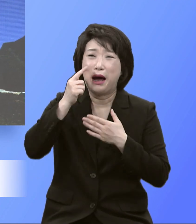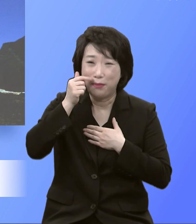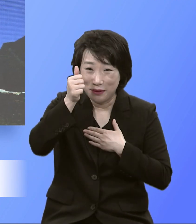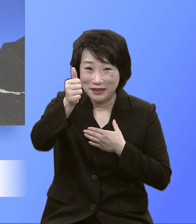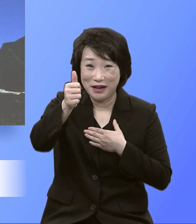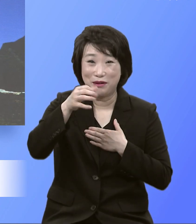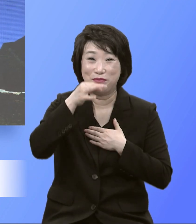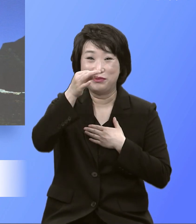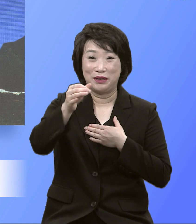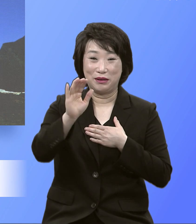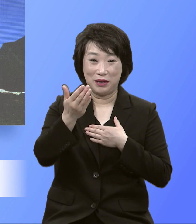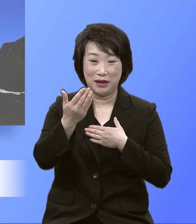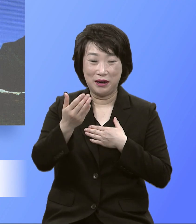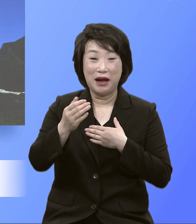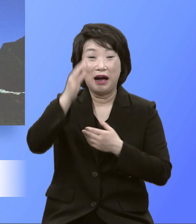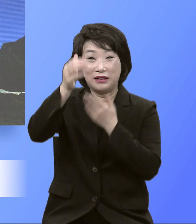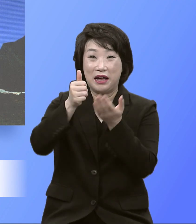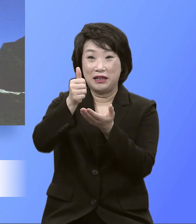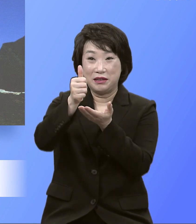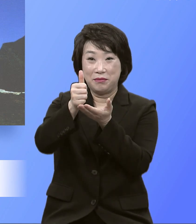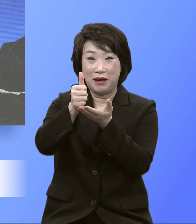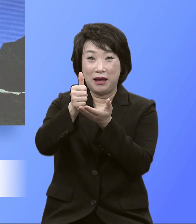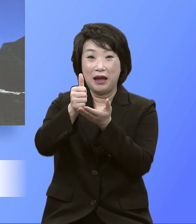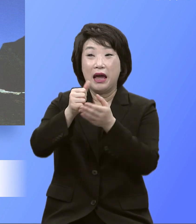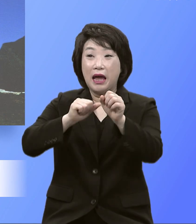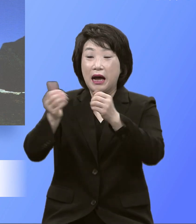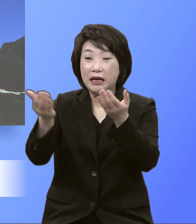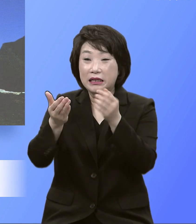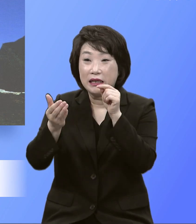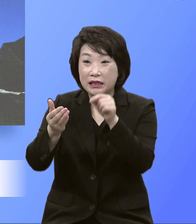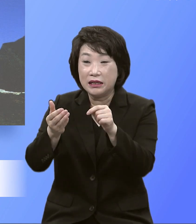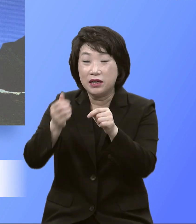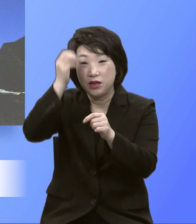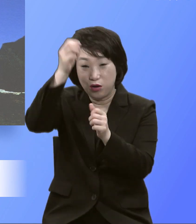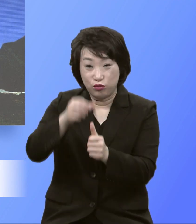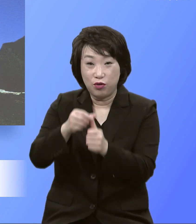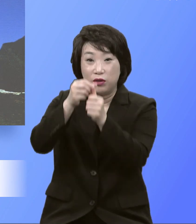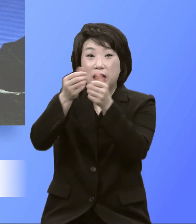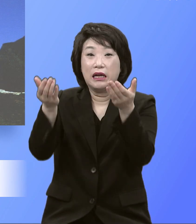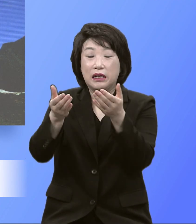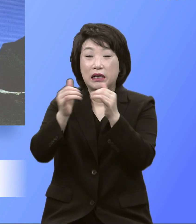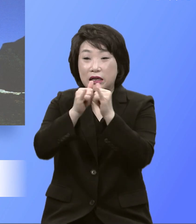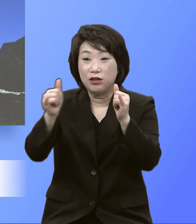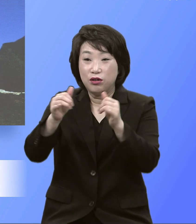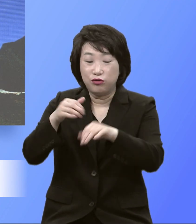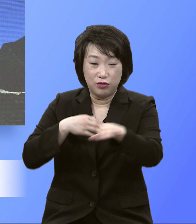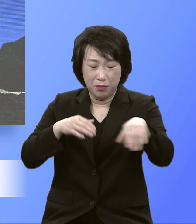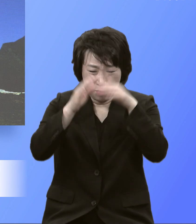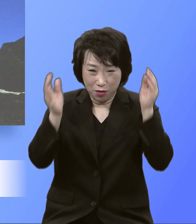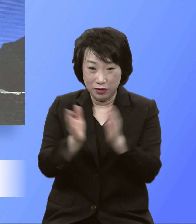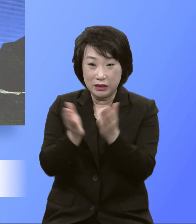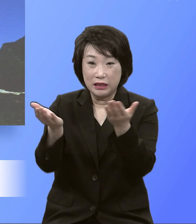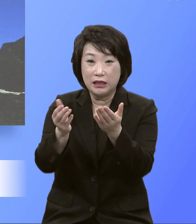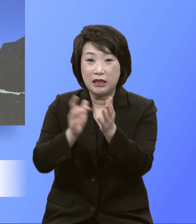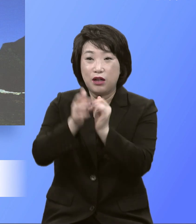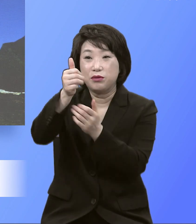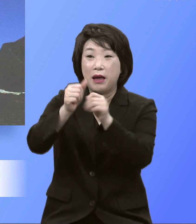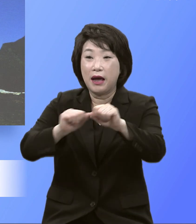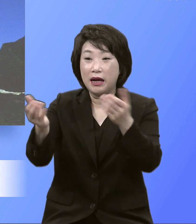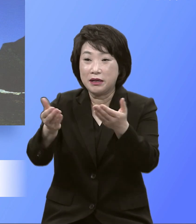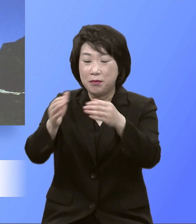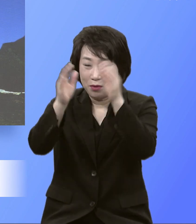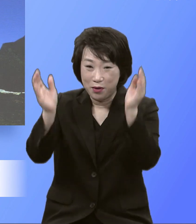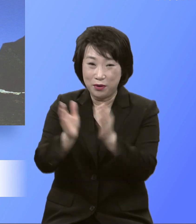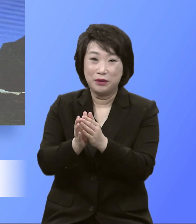아버지라 부르는 것, 하나님의 하신 그 영혼 구령의 인류 모든 역사가 예수가 하신